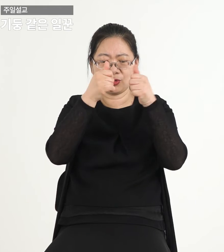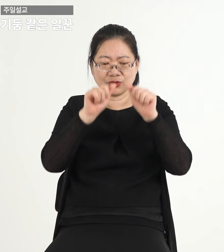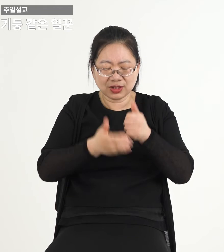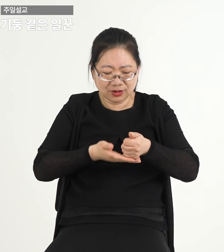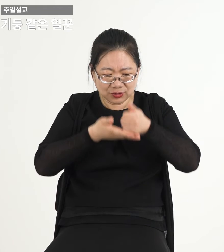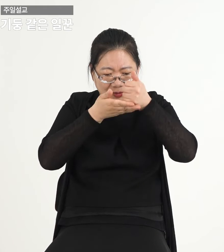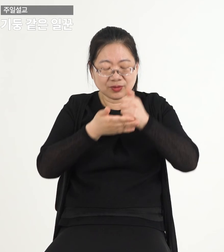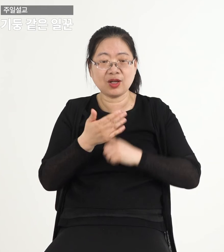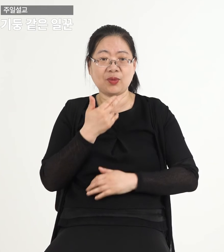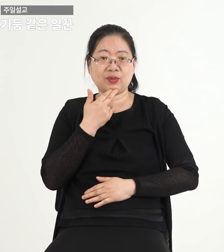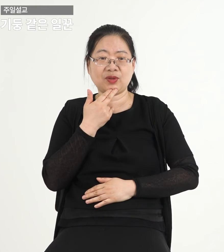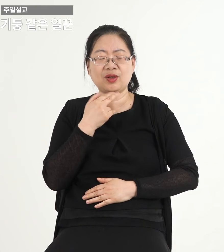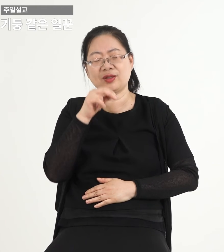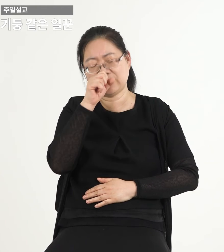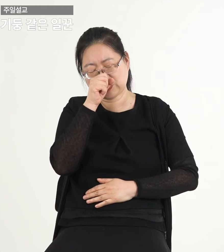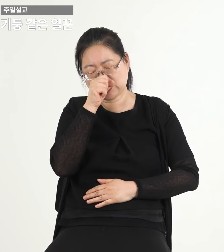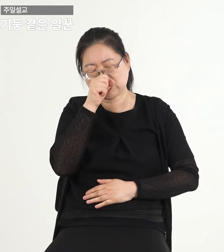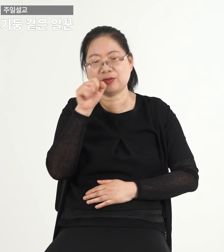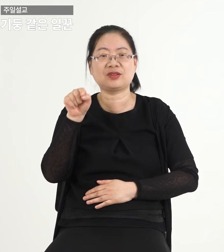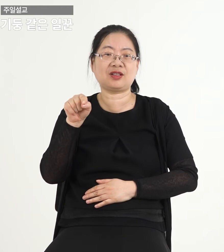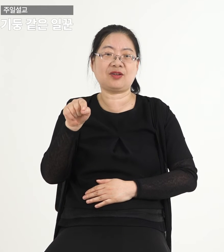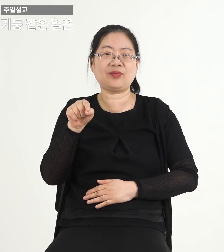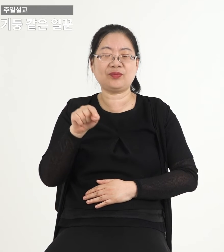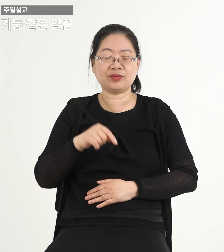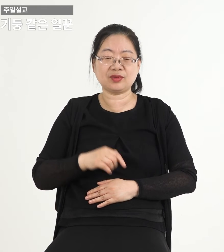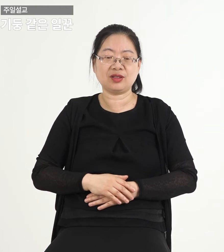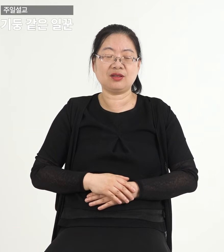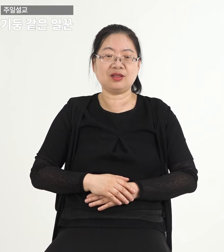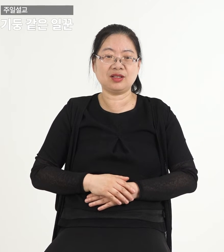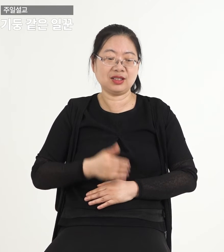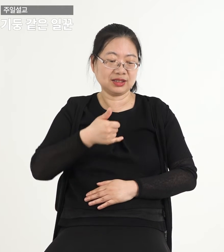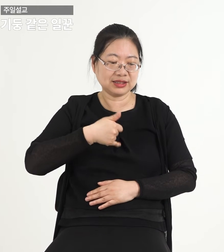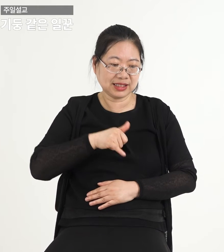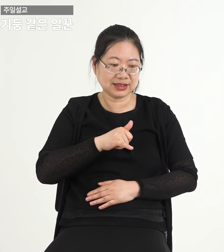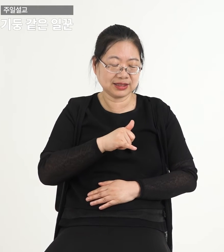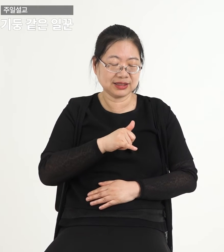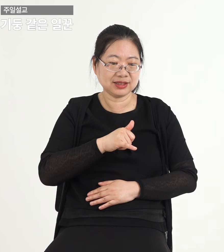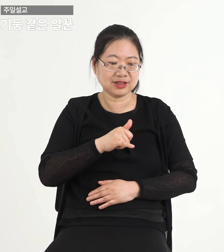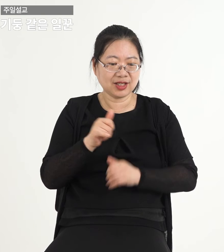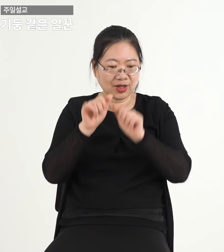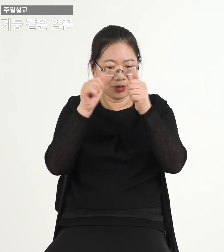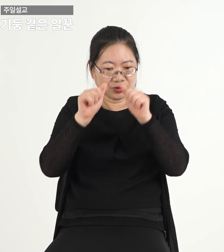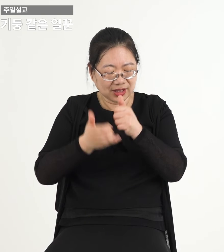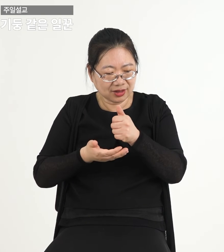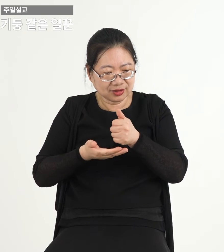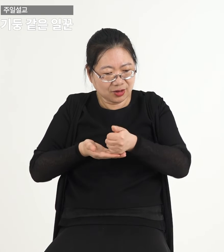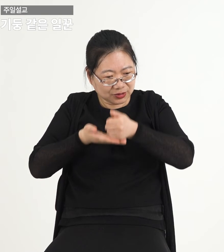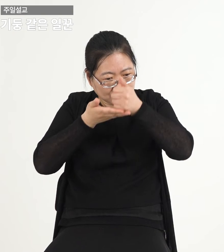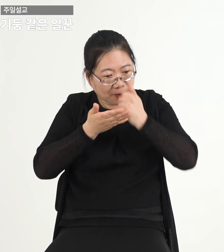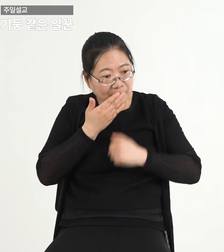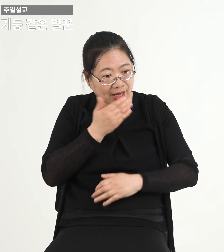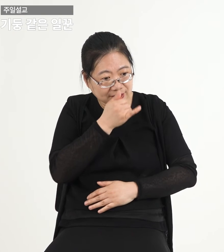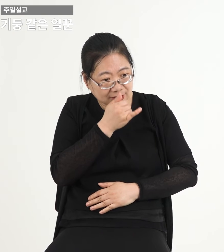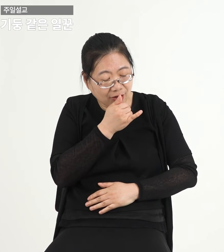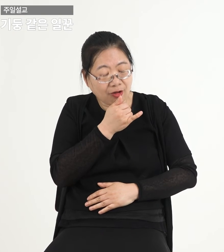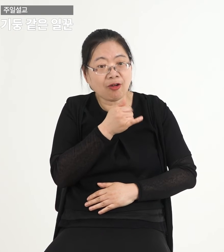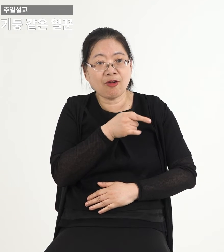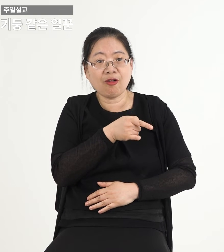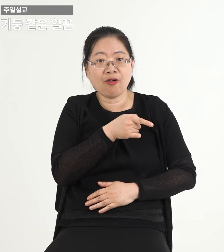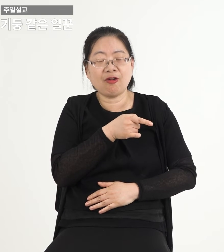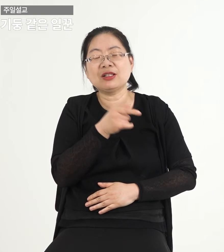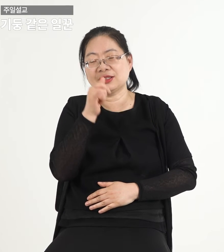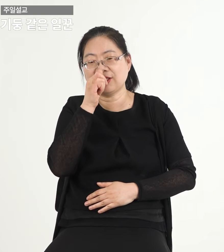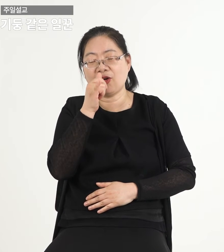않아요. 좋은 것들이에요. 자식이 우상이 될 수 있어요, 없어요? 될 수 있죠. 자식은 나쁜 겁니까, 좋은